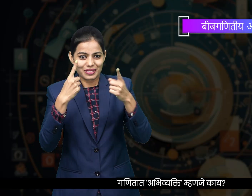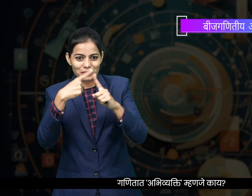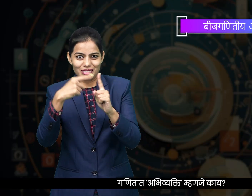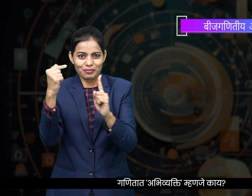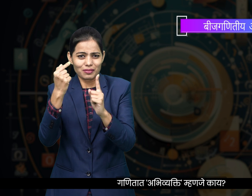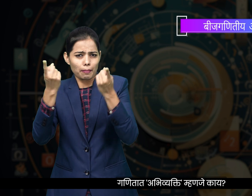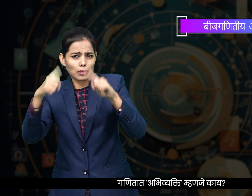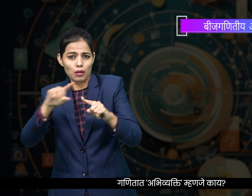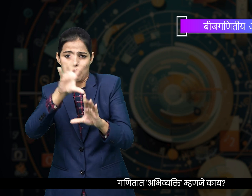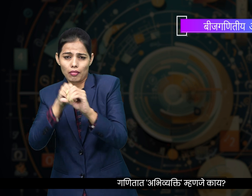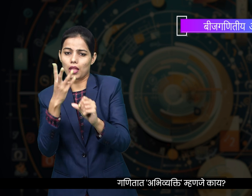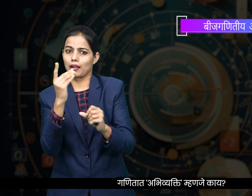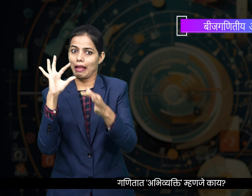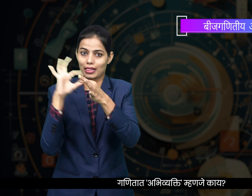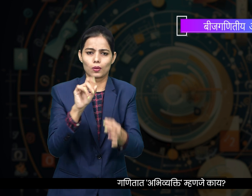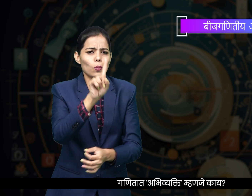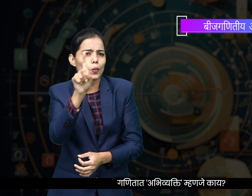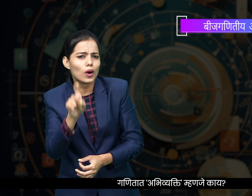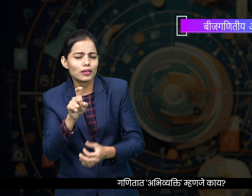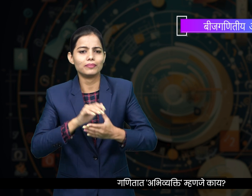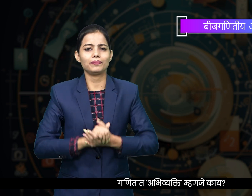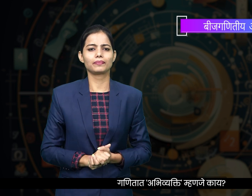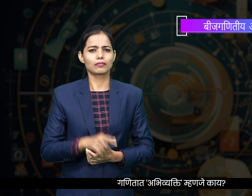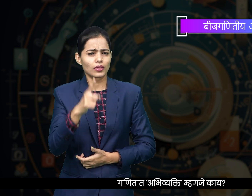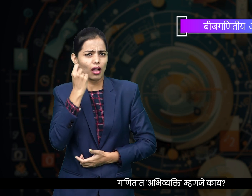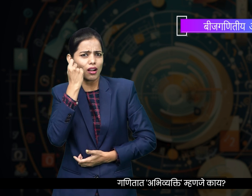गणितात अभिव्यक्तीत म्हणजे काय?